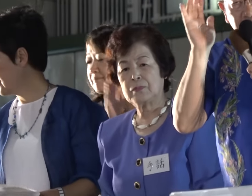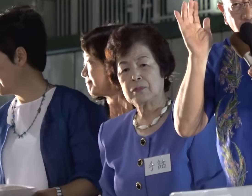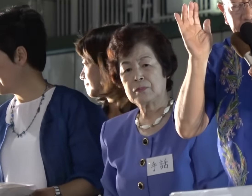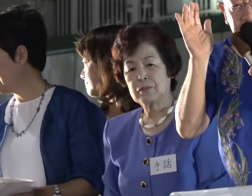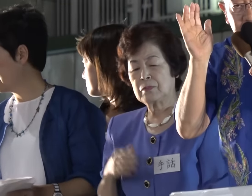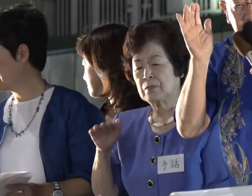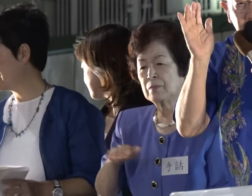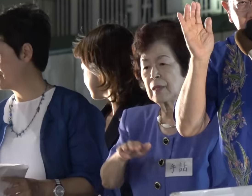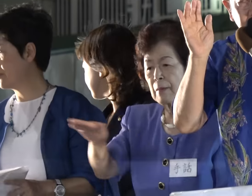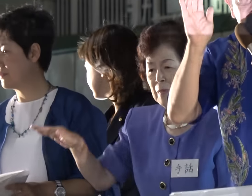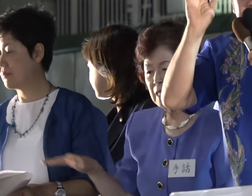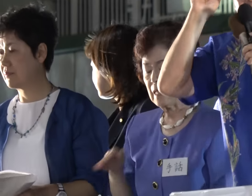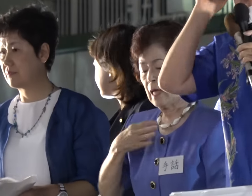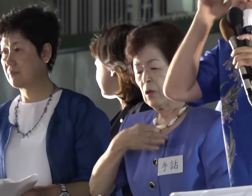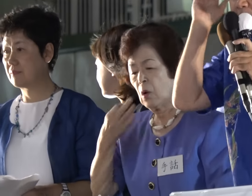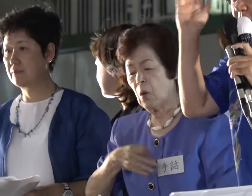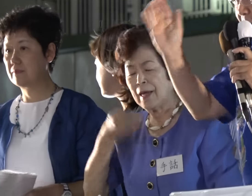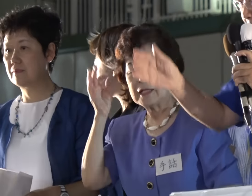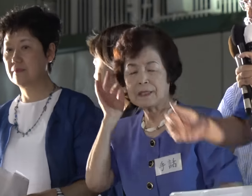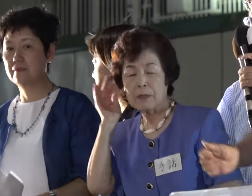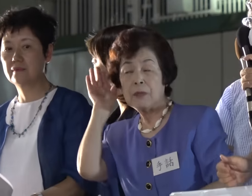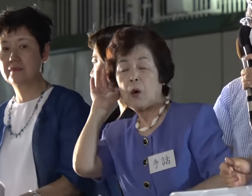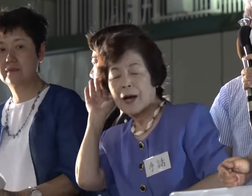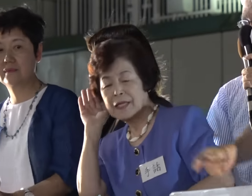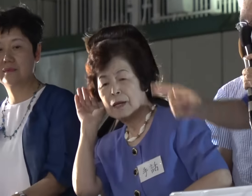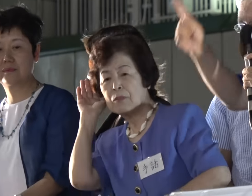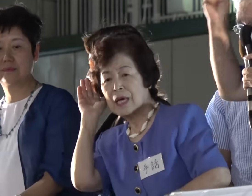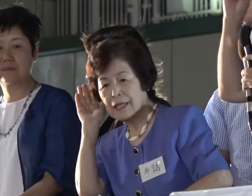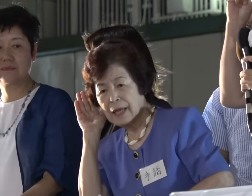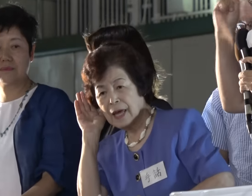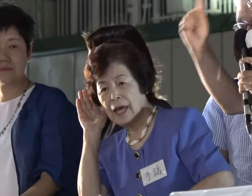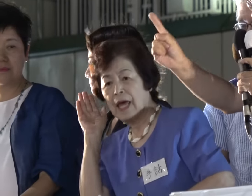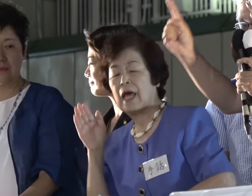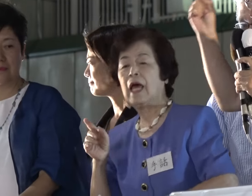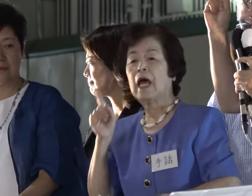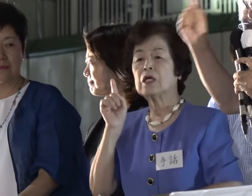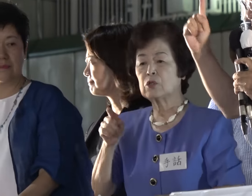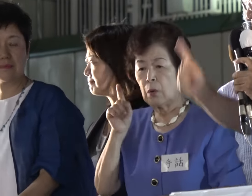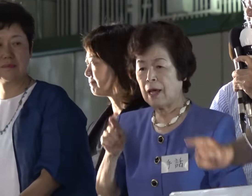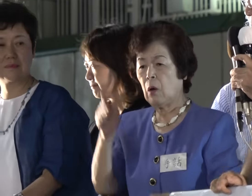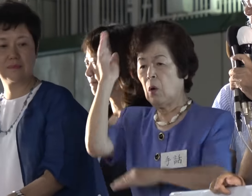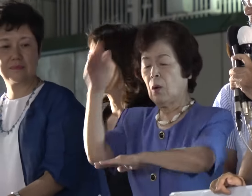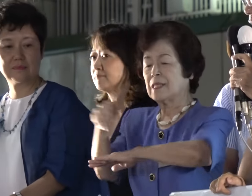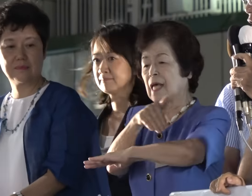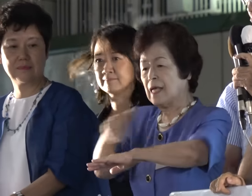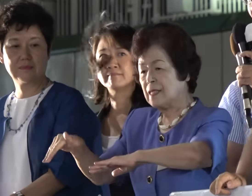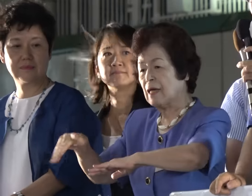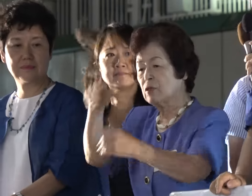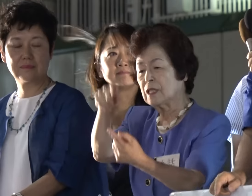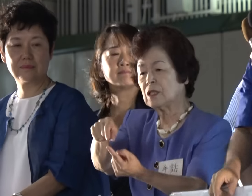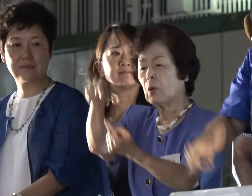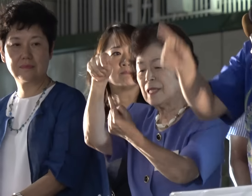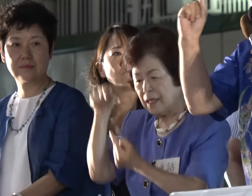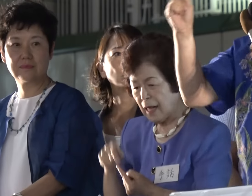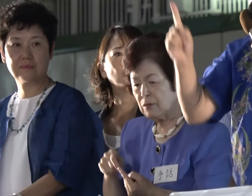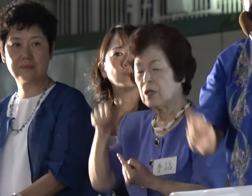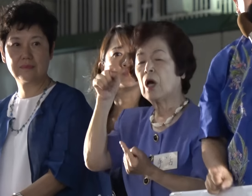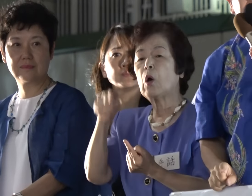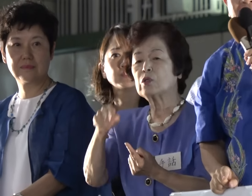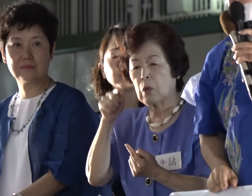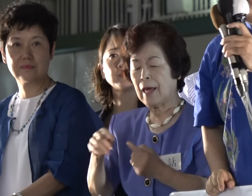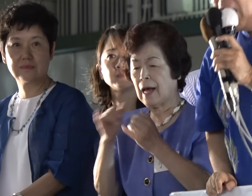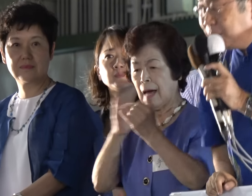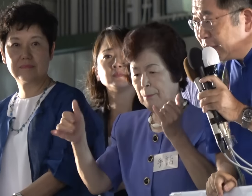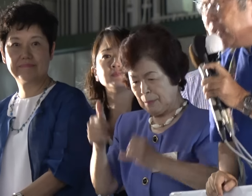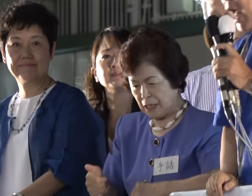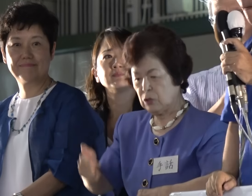みんなの声に耳を傾けて、それを次々政策にしていく、それが皆さん民主主